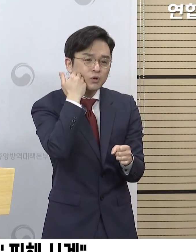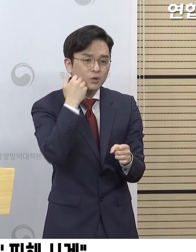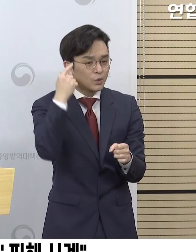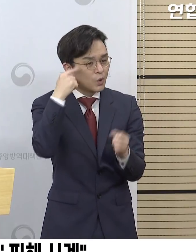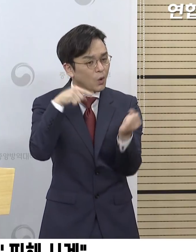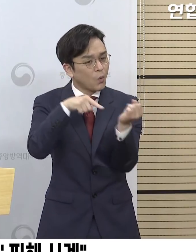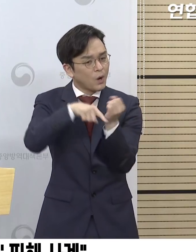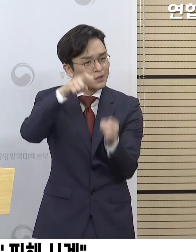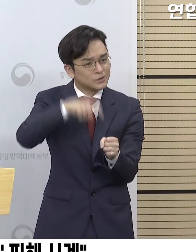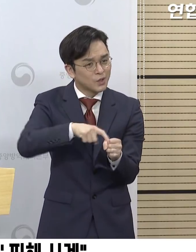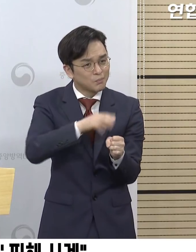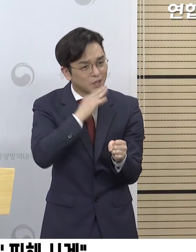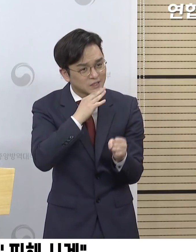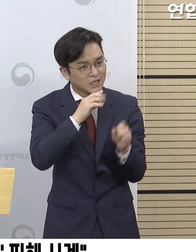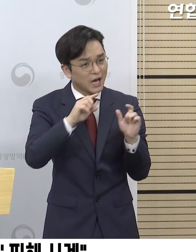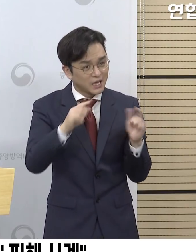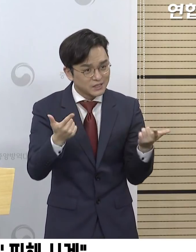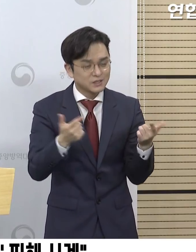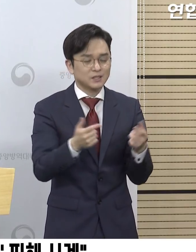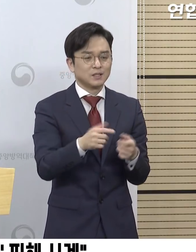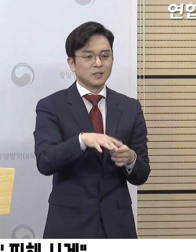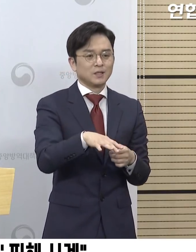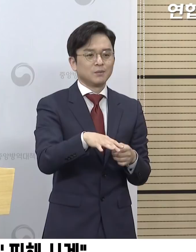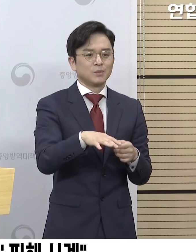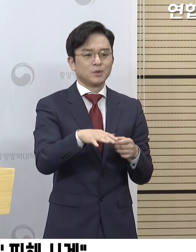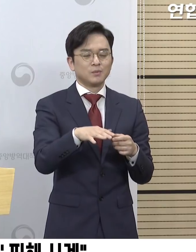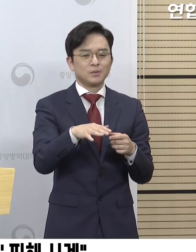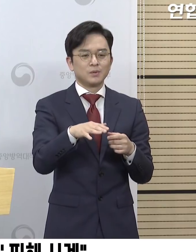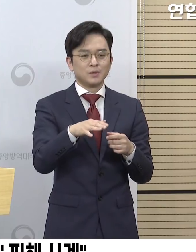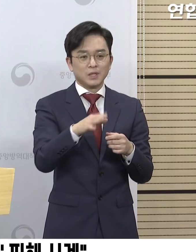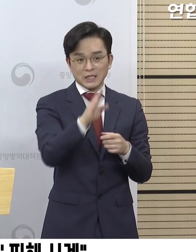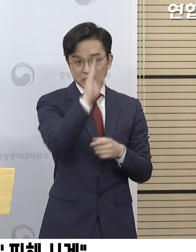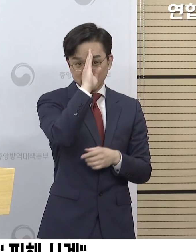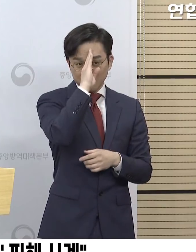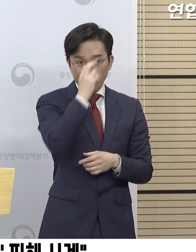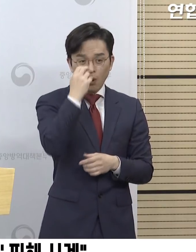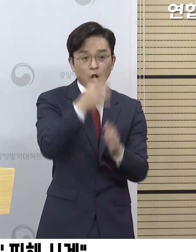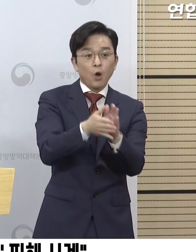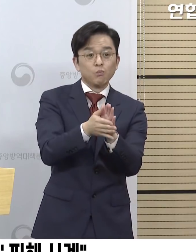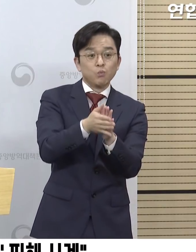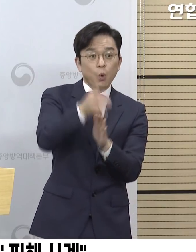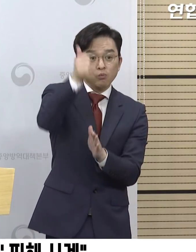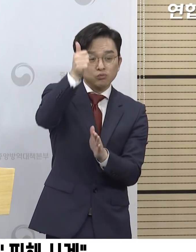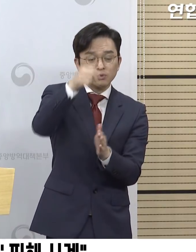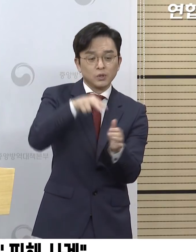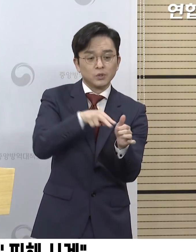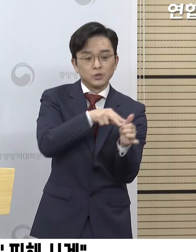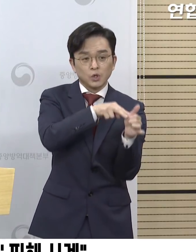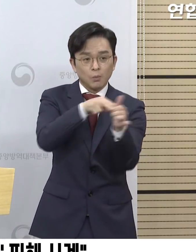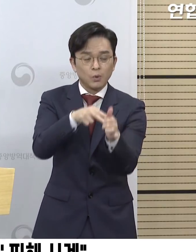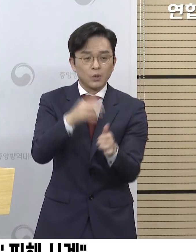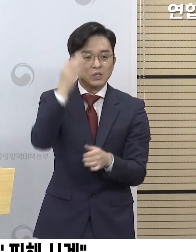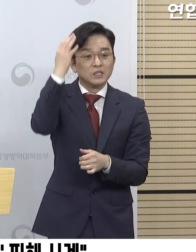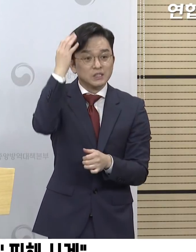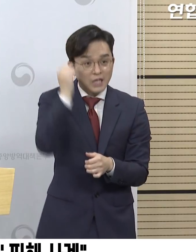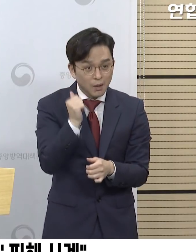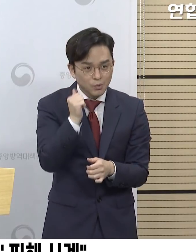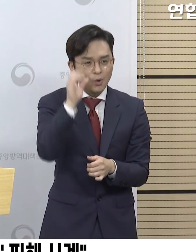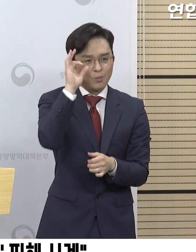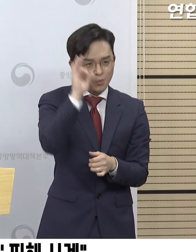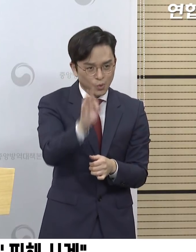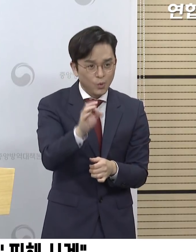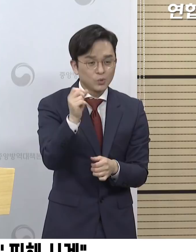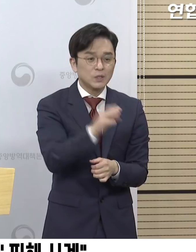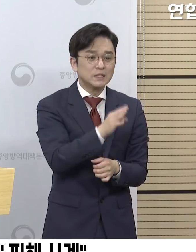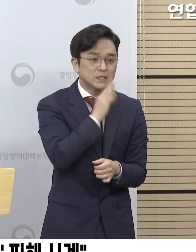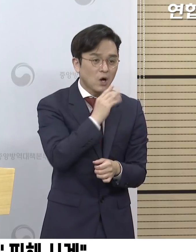내용인지 방역 당국의 공식 누리집 및 감염병 전문 상담 콜센터를 통해 사실 여부를 반드시